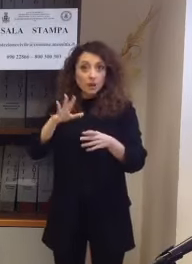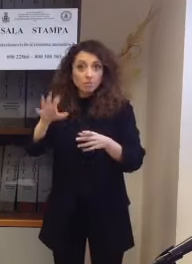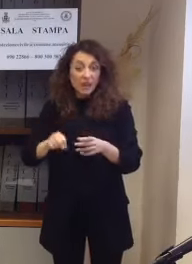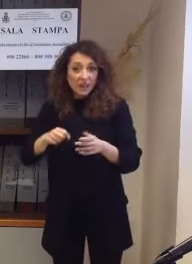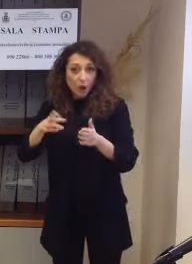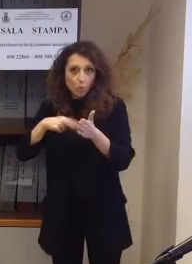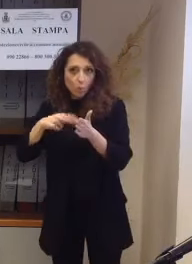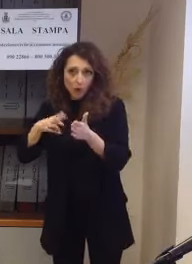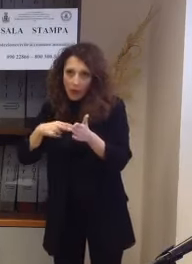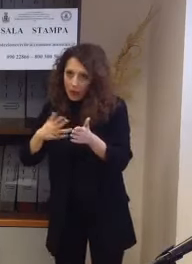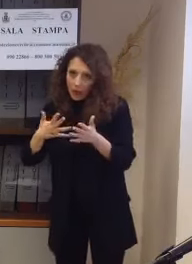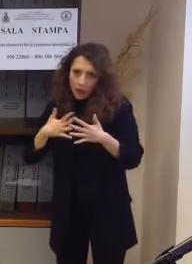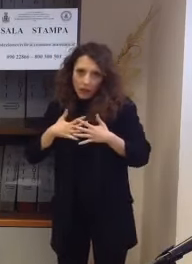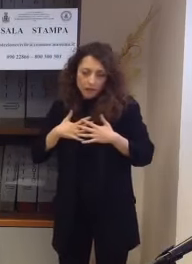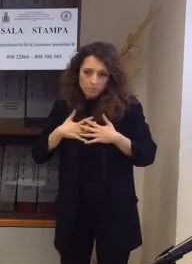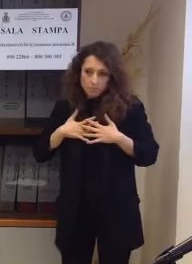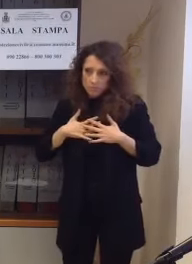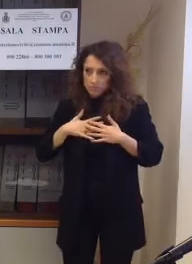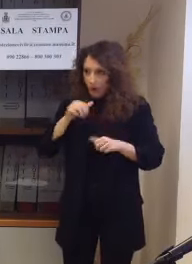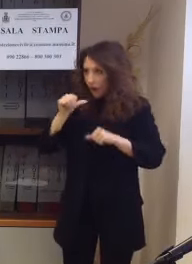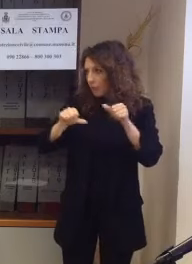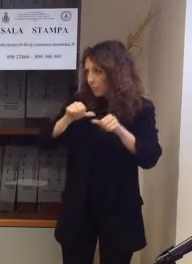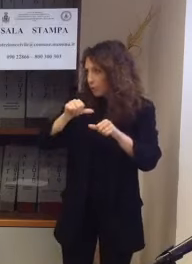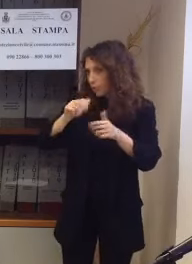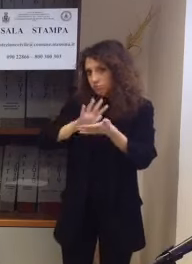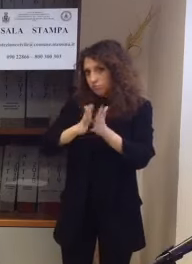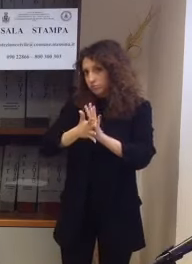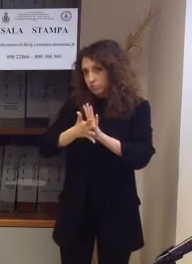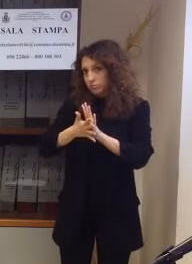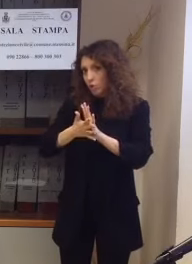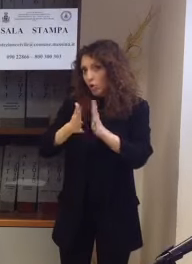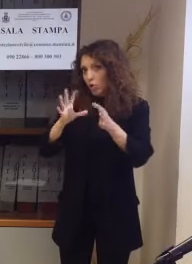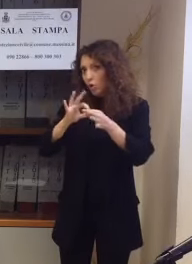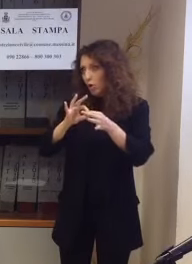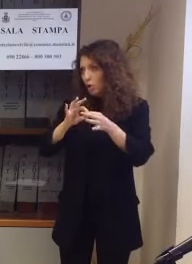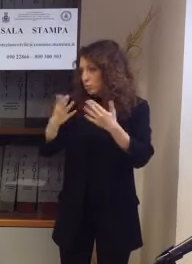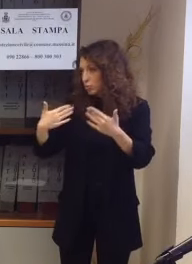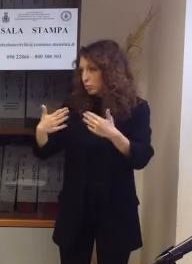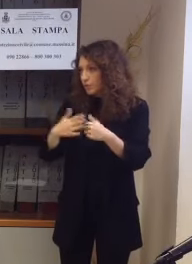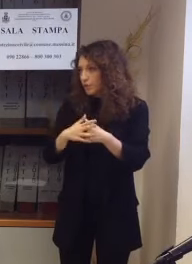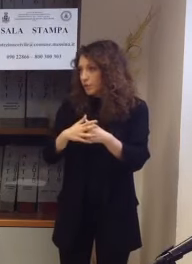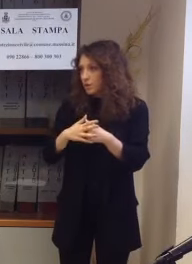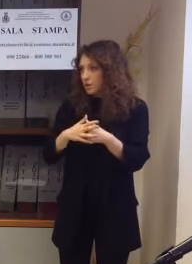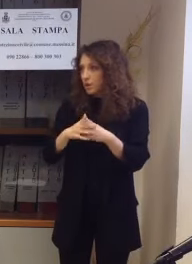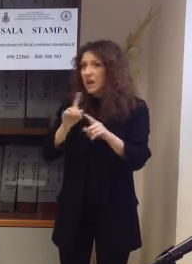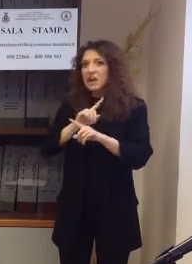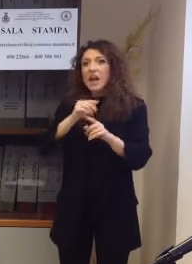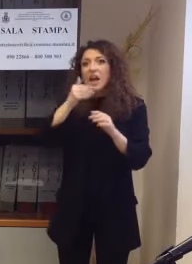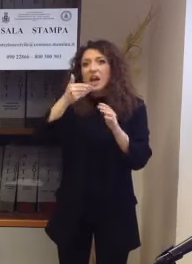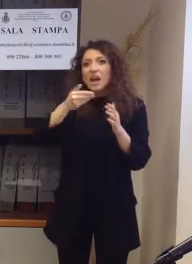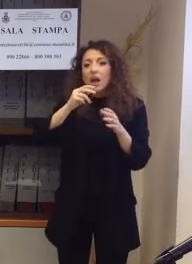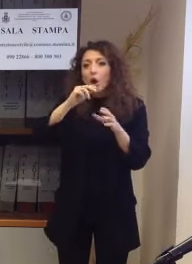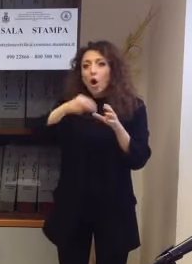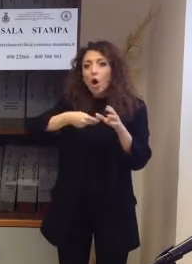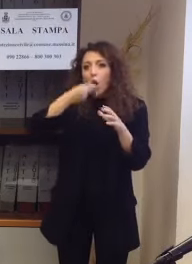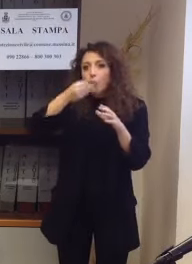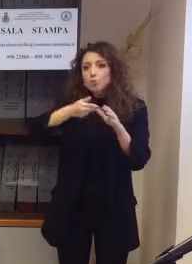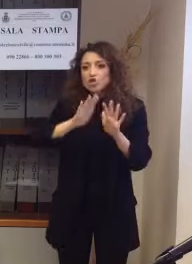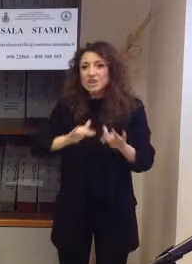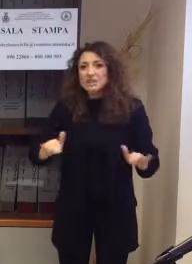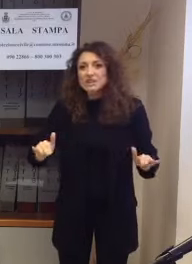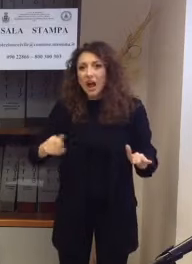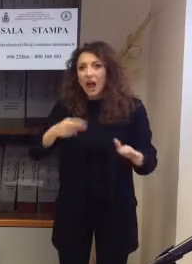la... Io che sono, ne usufruisco in continuazione. Ma sindaco, neanche di omogeneizzare, perché è un altro caso che mi è capitato,